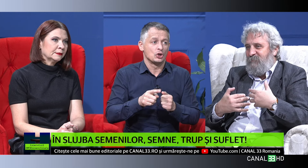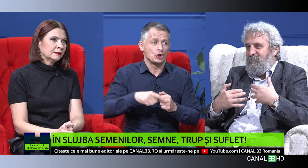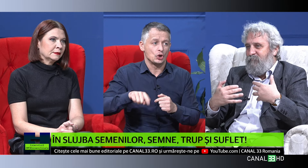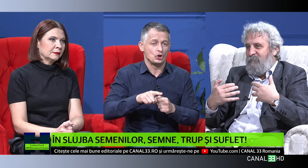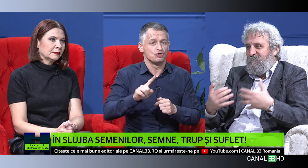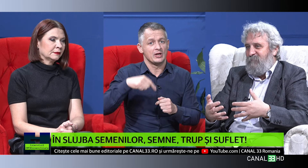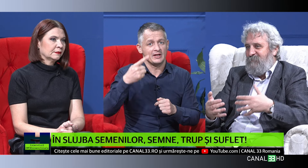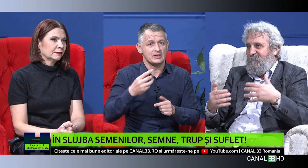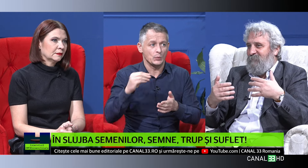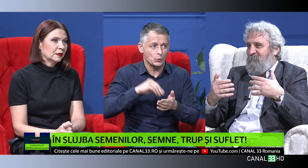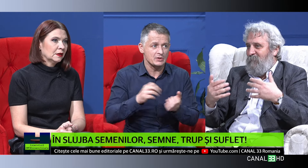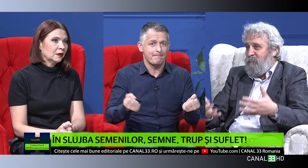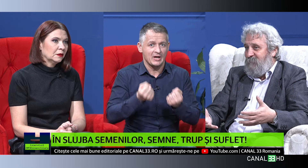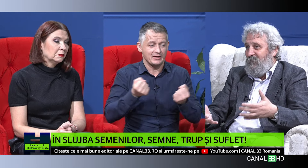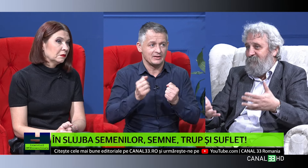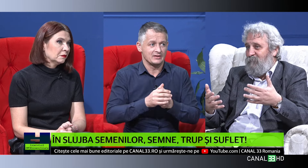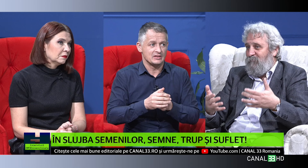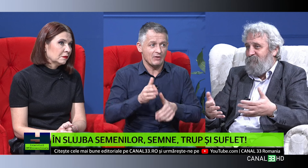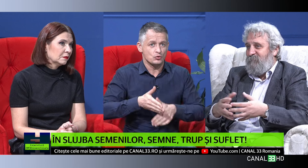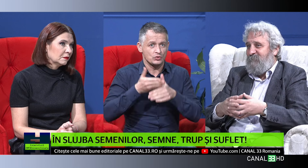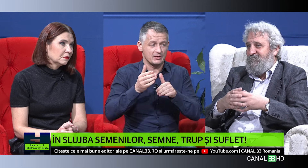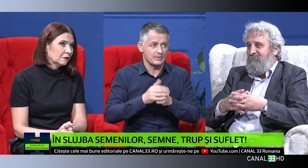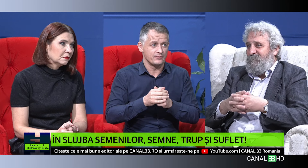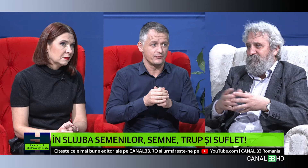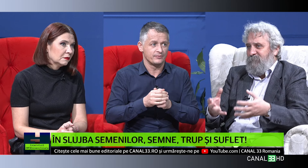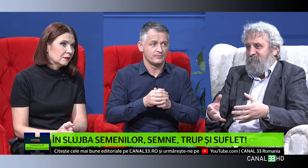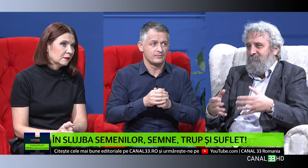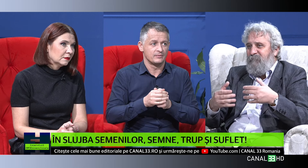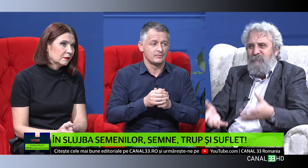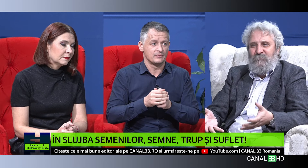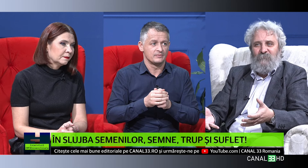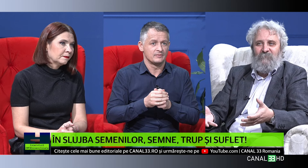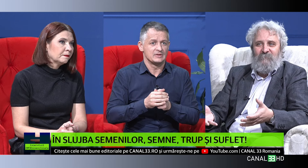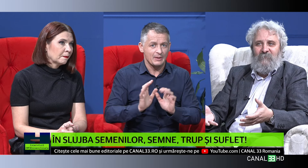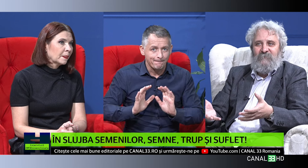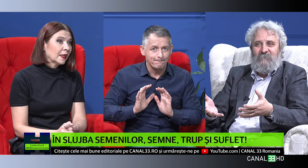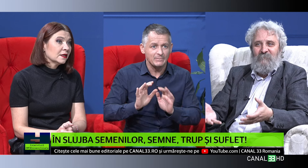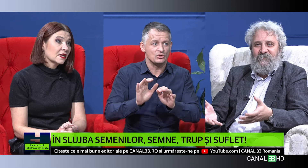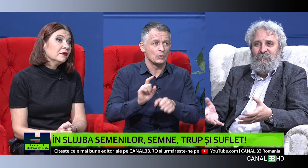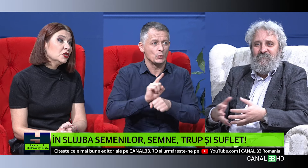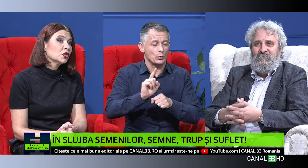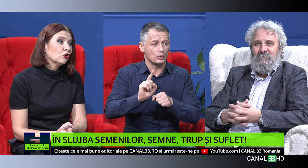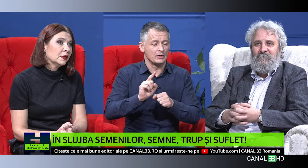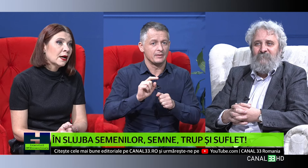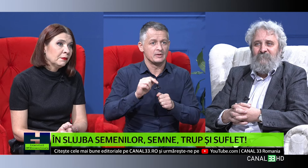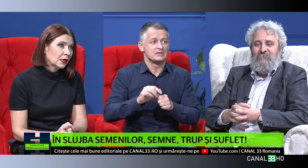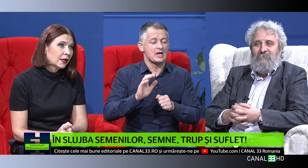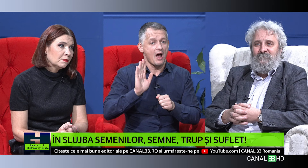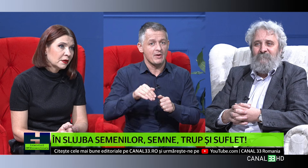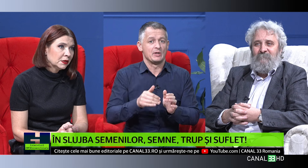ceilalți de pus în practică să vă ajutăm la rândul nostru să, nu știu, să împingem lucrurile mai să repede? Să avem niște norme de aplicare, îmi